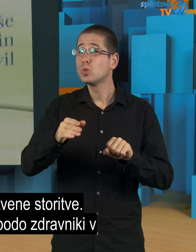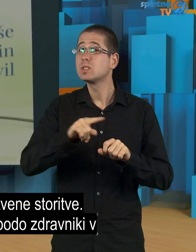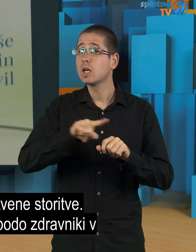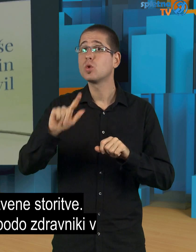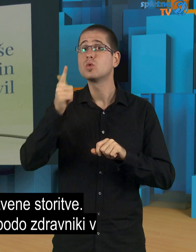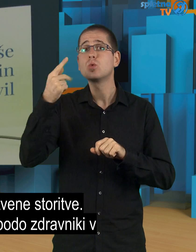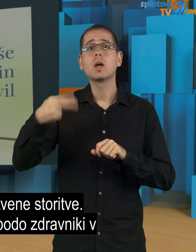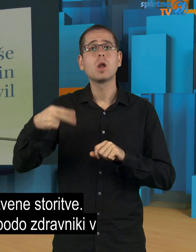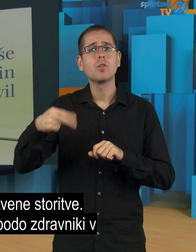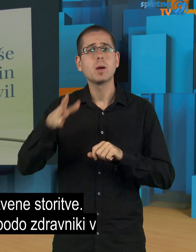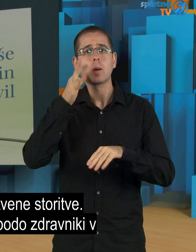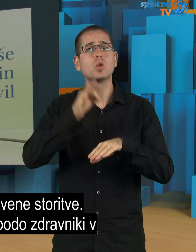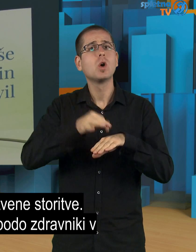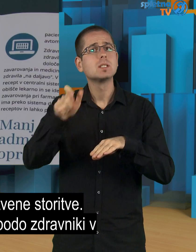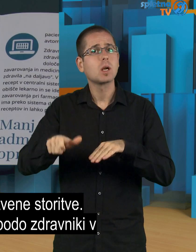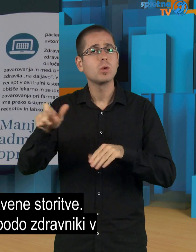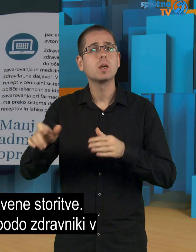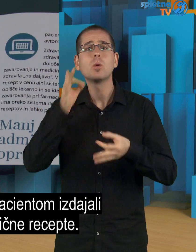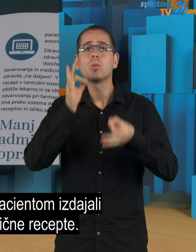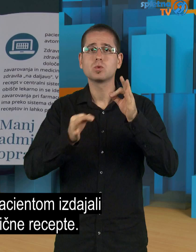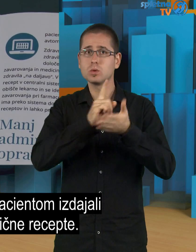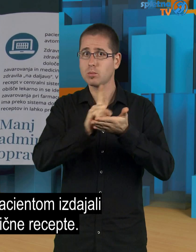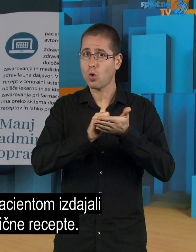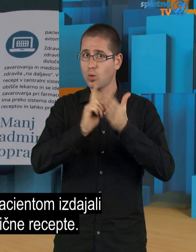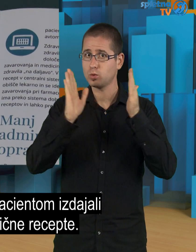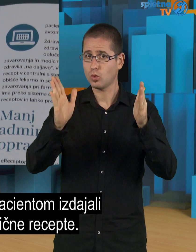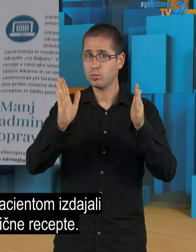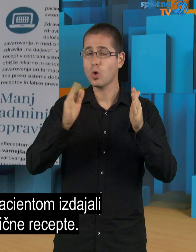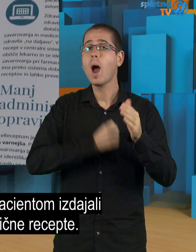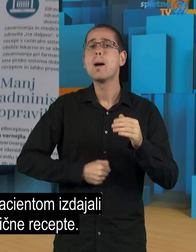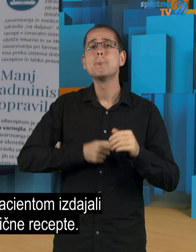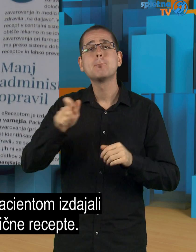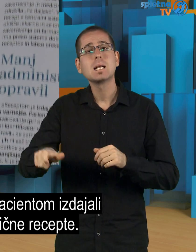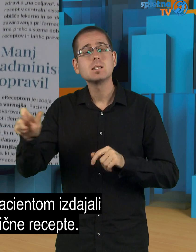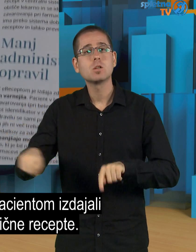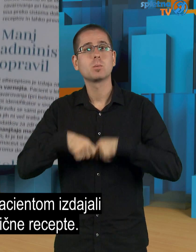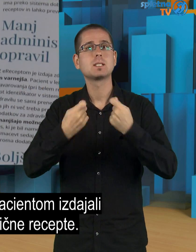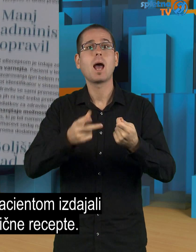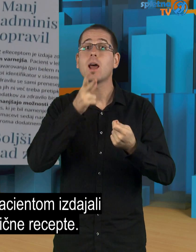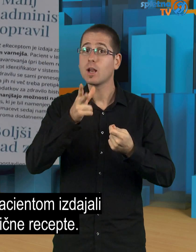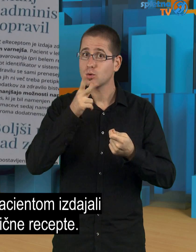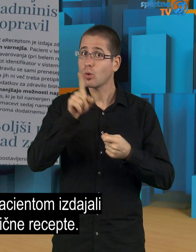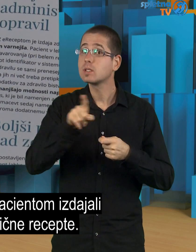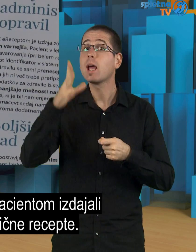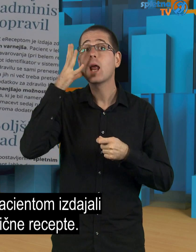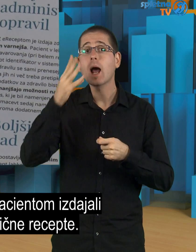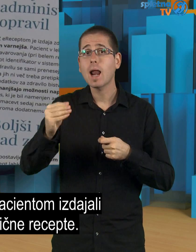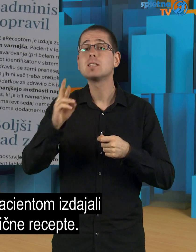Vse do 2. novembra bodo zdravniki v poskusnem obdobju pacientom izdajali elektronske in klasične recepte.